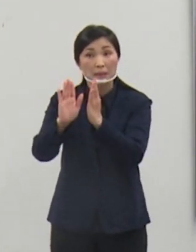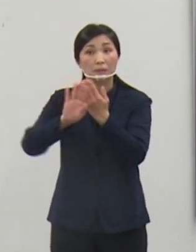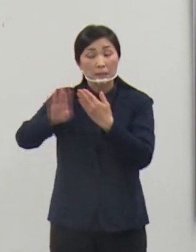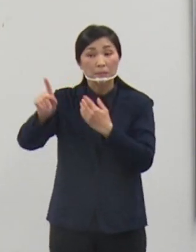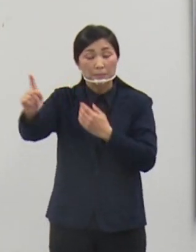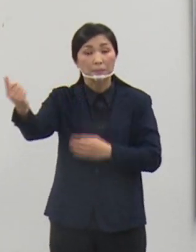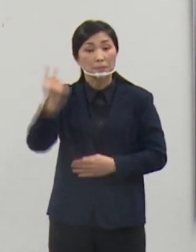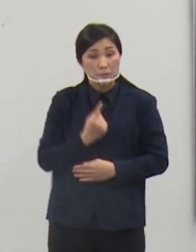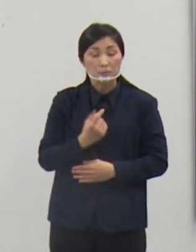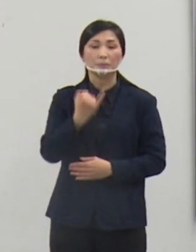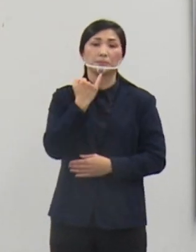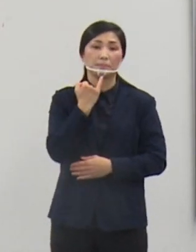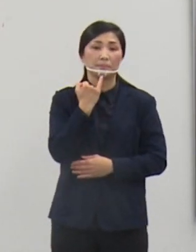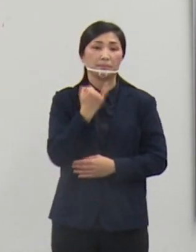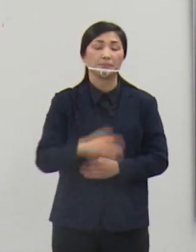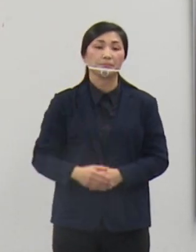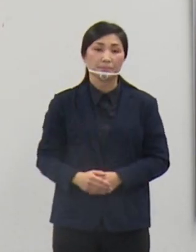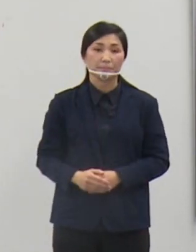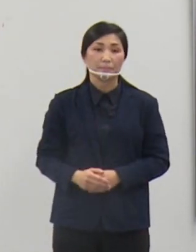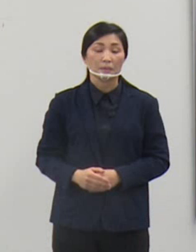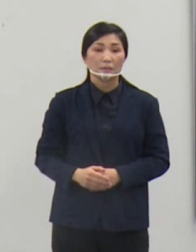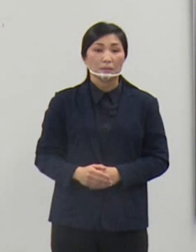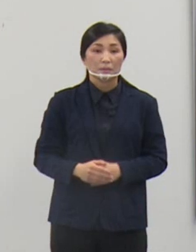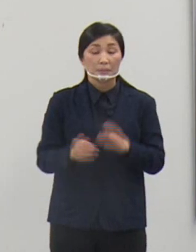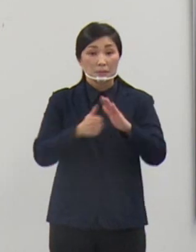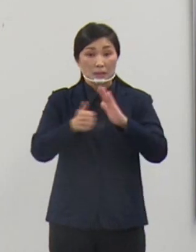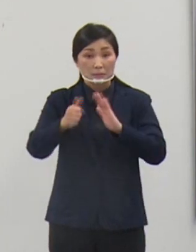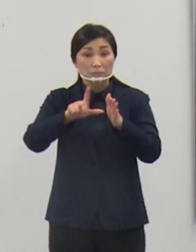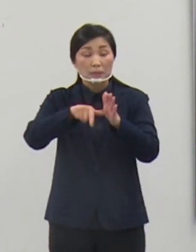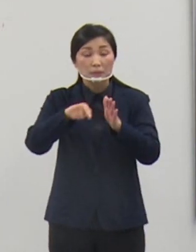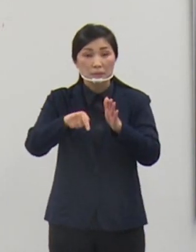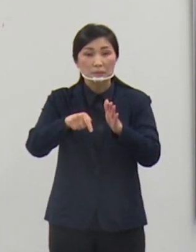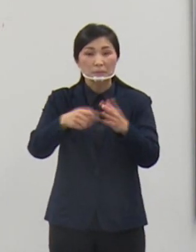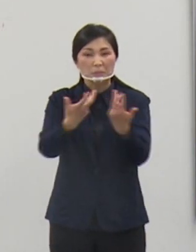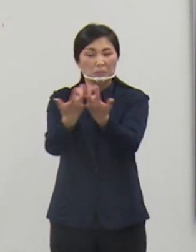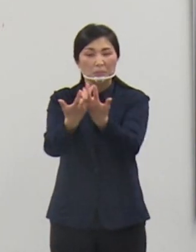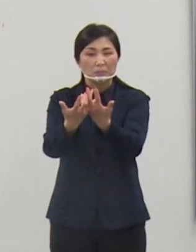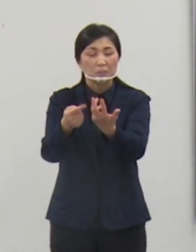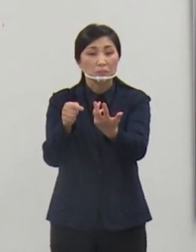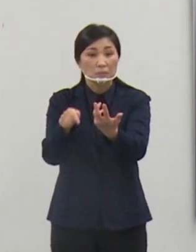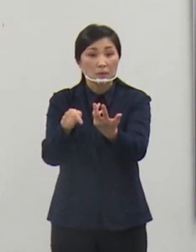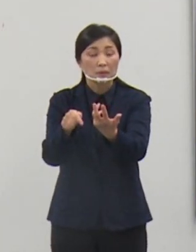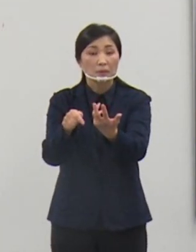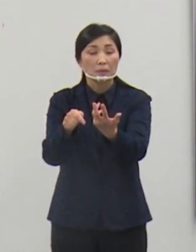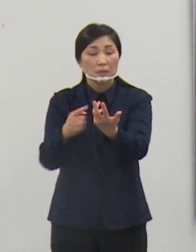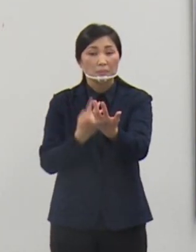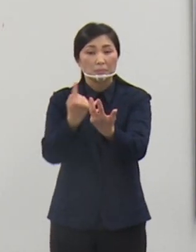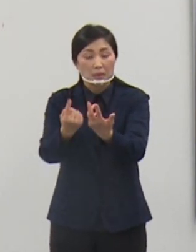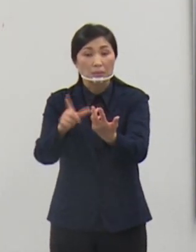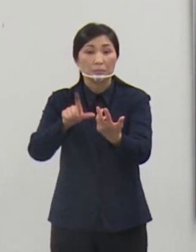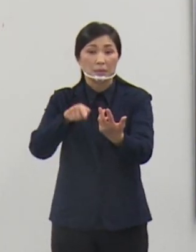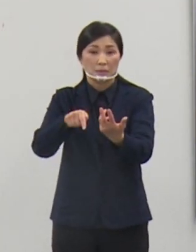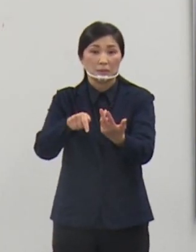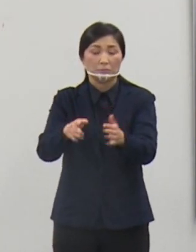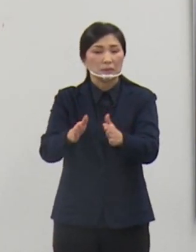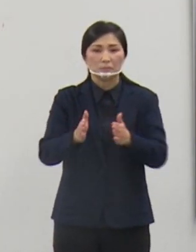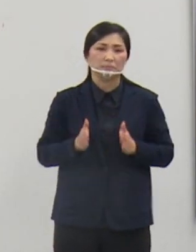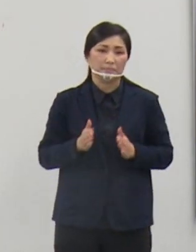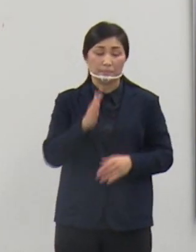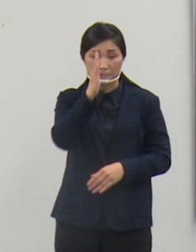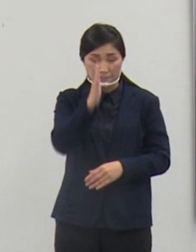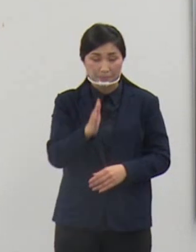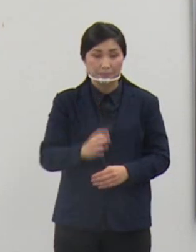。外出については混雑した場所や感染リスクの高い場所を訪れる場合は自粛をお願いいたします